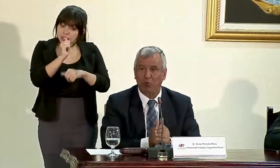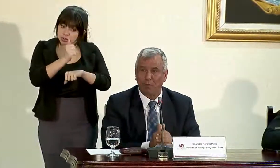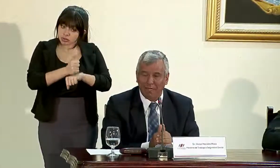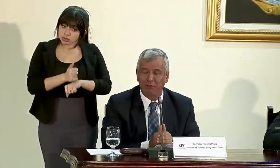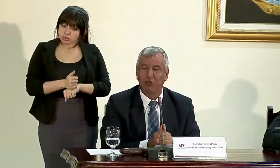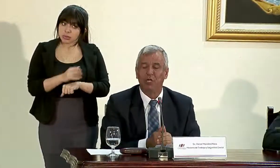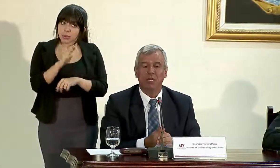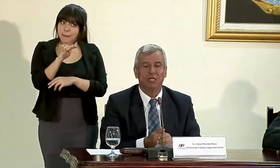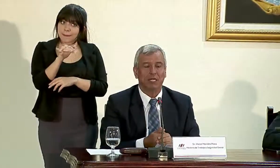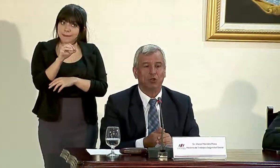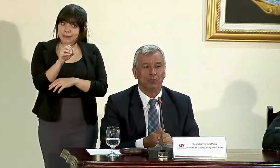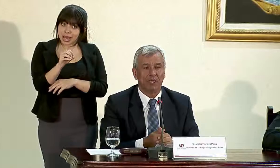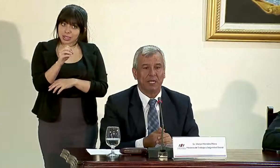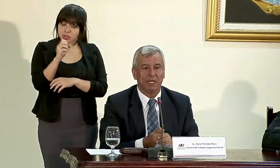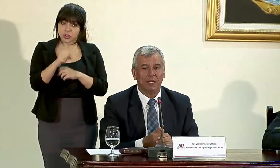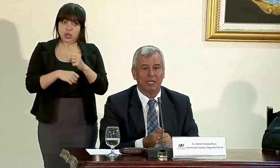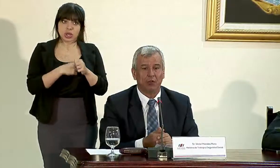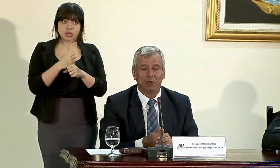Cuando definimos eso en mayo